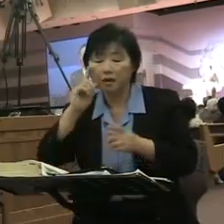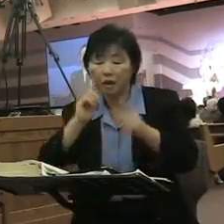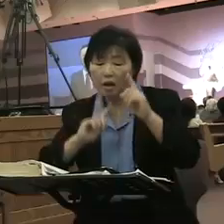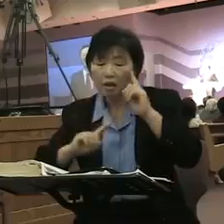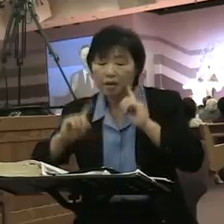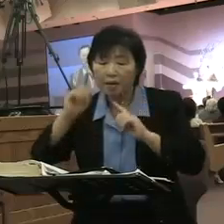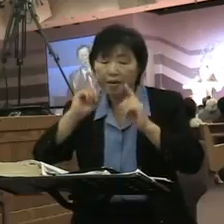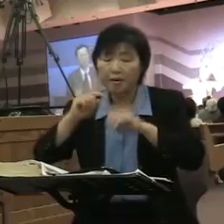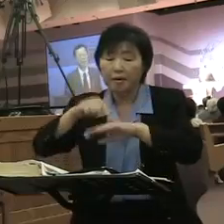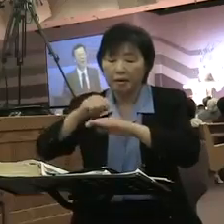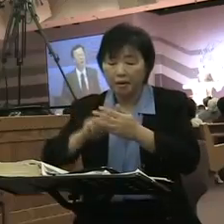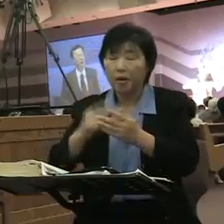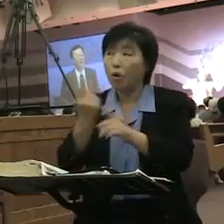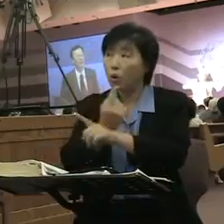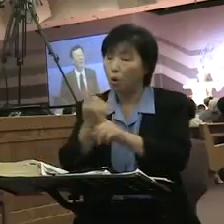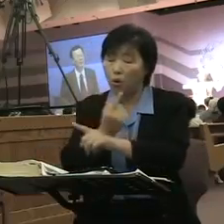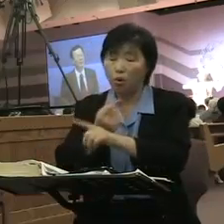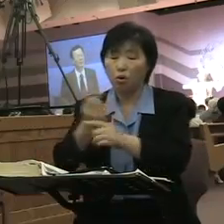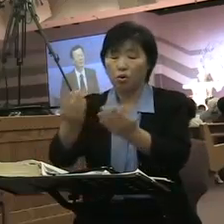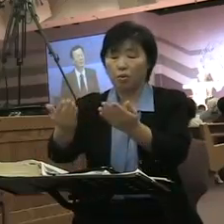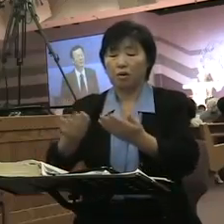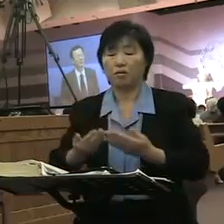내가 나음을 받는구나, 고침을 받는구나.